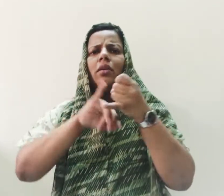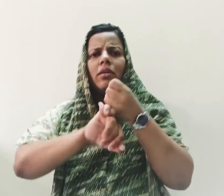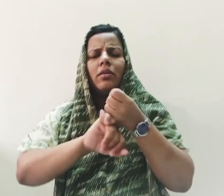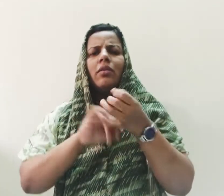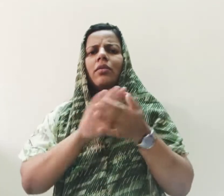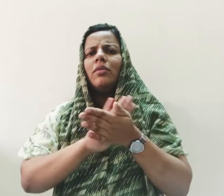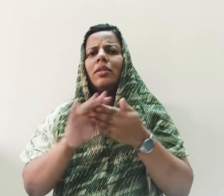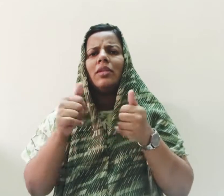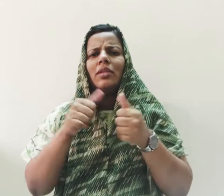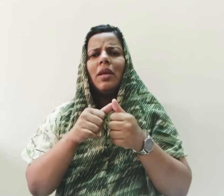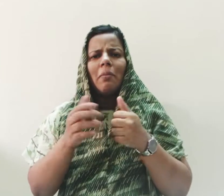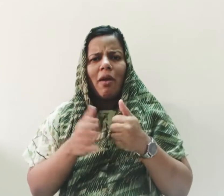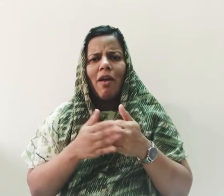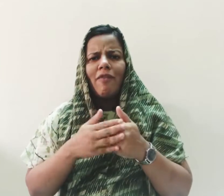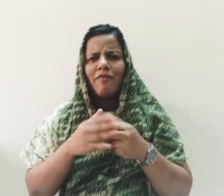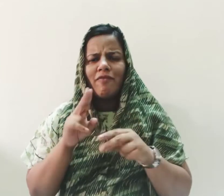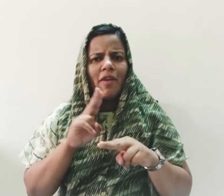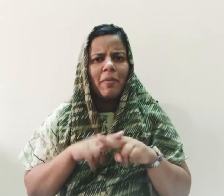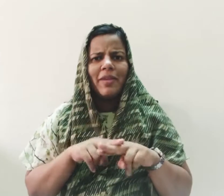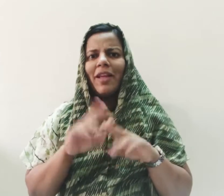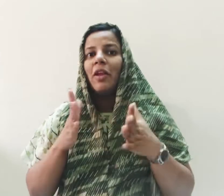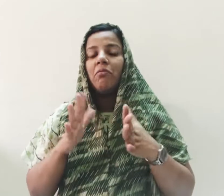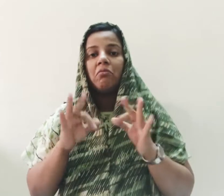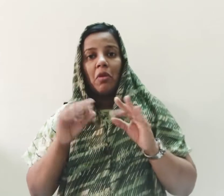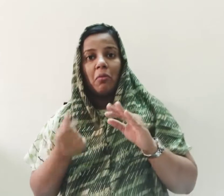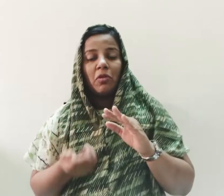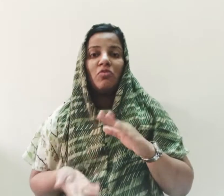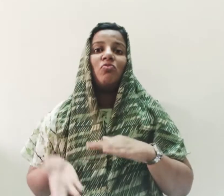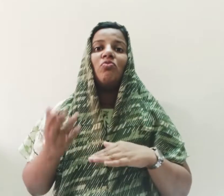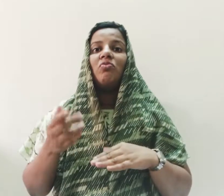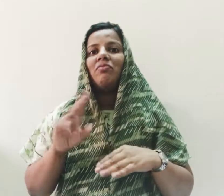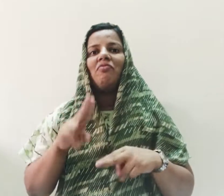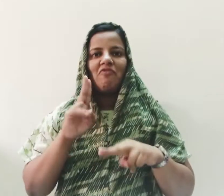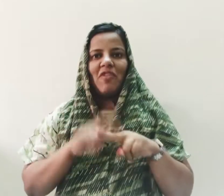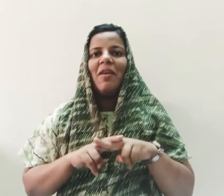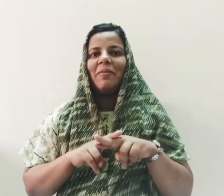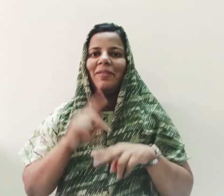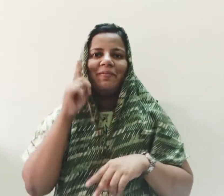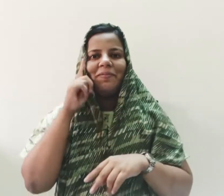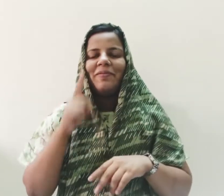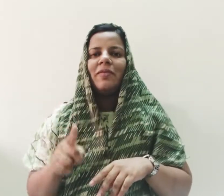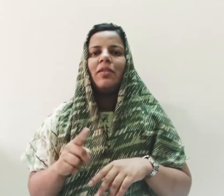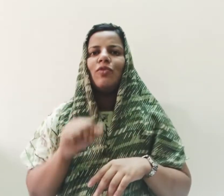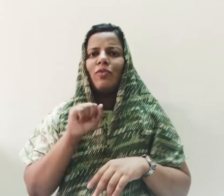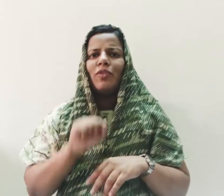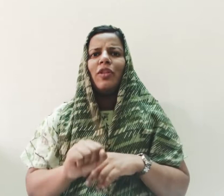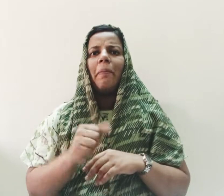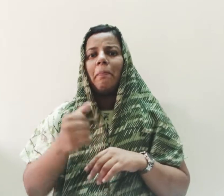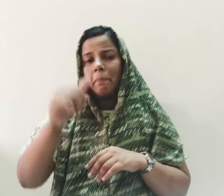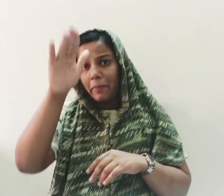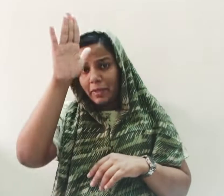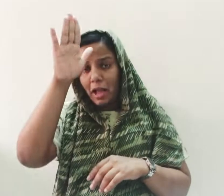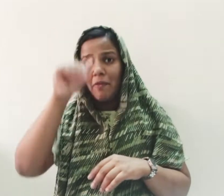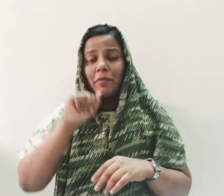കുടുംബത്തിലെ വ്യക്തിയല്ല. ഏലീഷ അത്യാവശ്യം സമ്പന്ന കുടുംബത്തിലെ ഒരു വ്യക്തിയായിരുന്നു. അദ്ദേഹം തൻ്റെ പിതാവിൻ്റെ വയലിൽ ആമേൻ